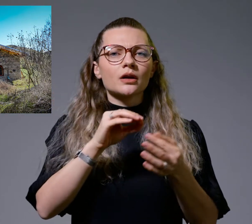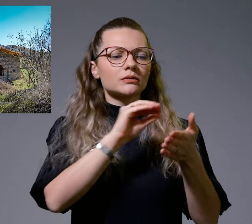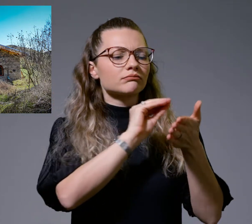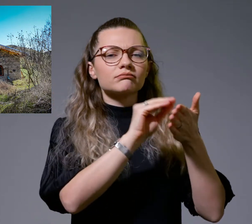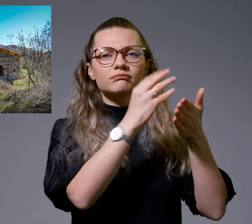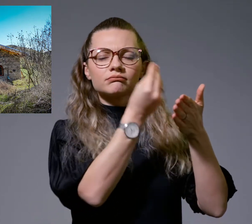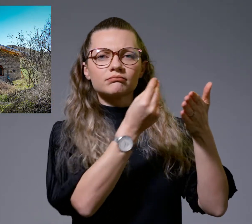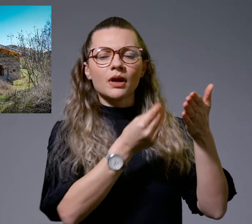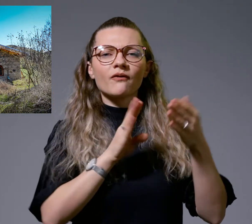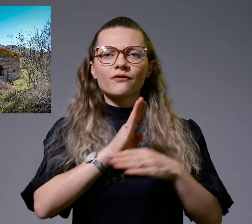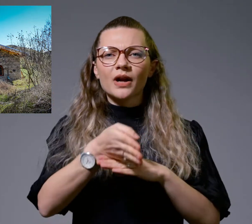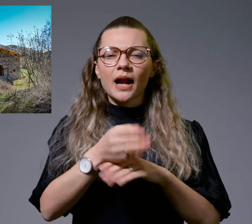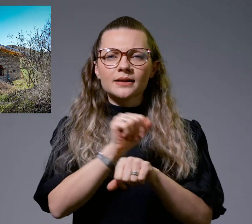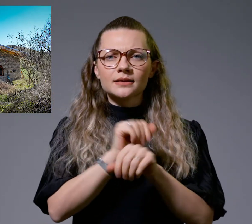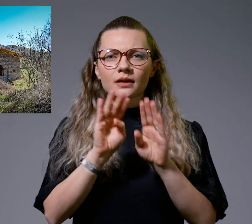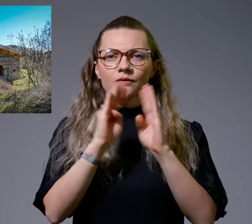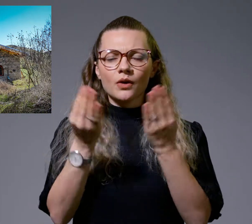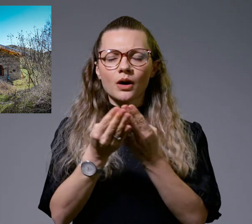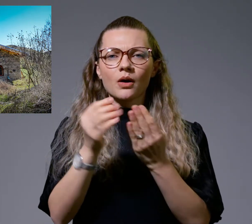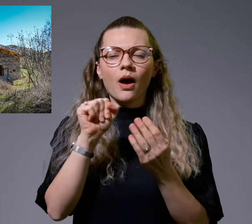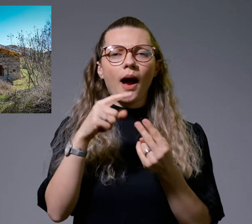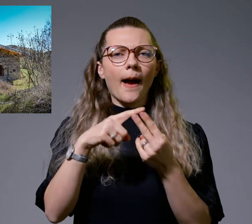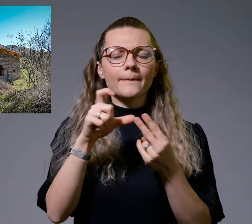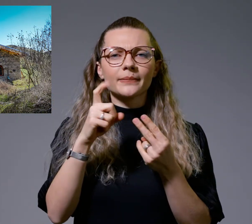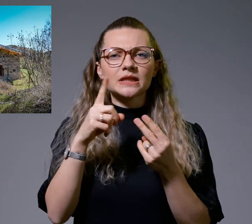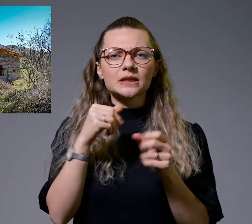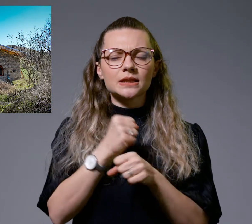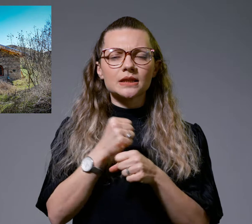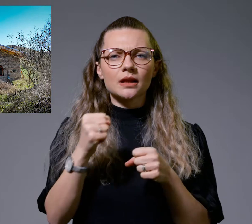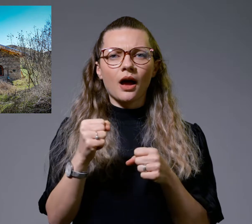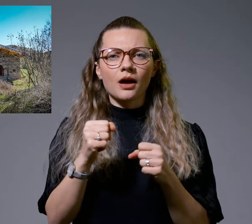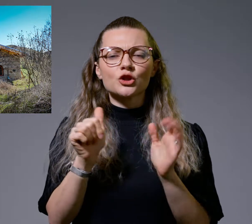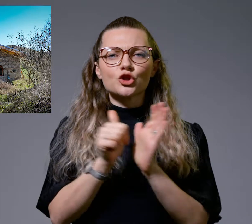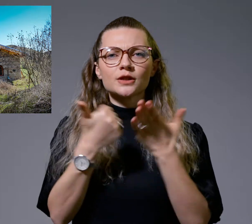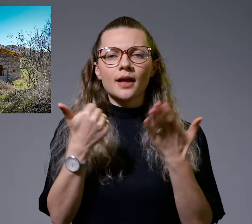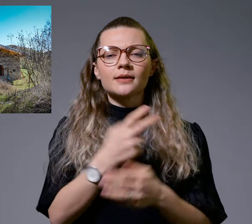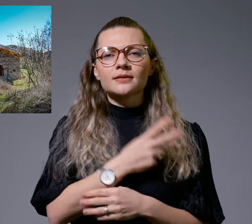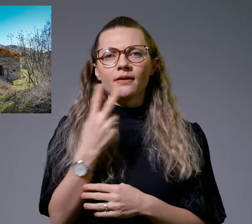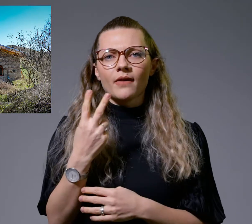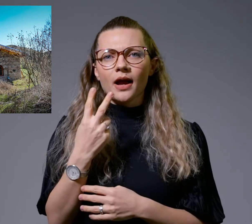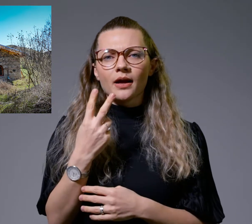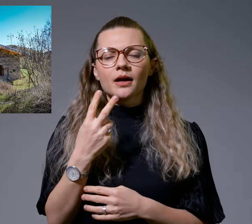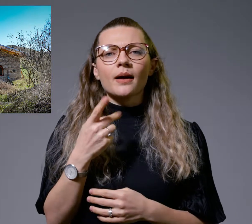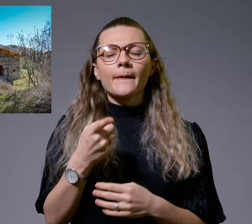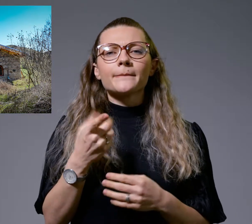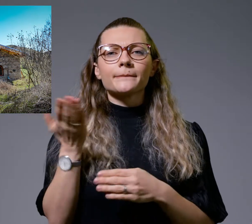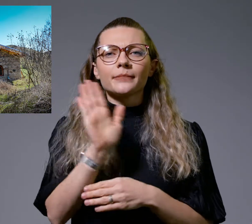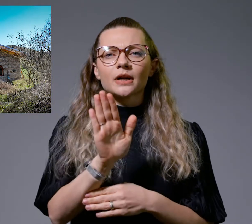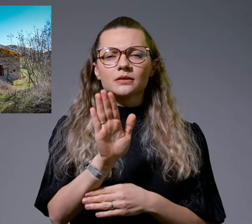во олтарната апсида, кој датира од 16 век, представува